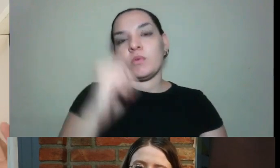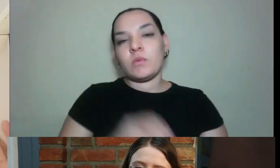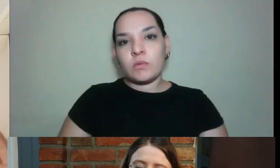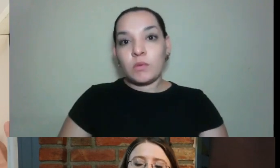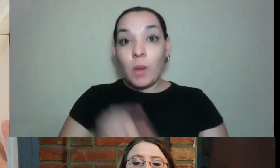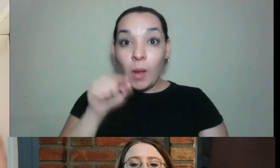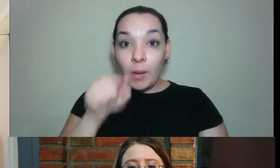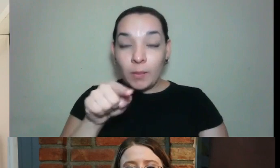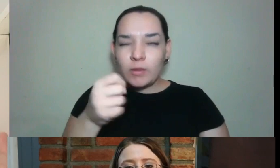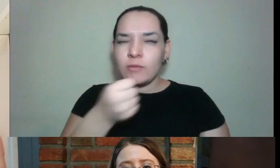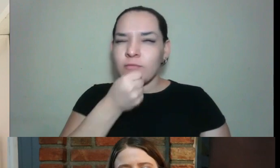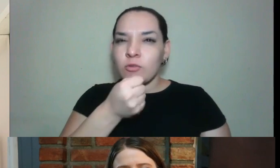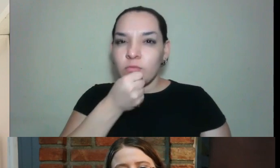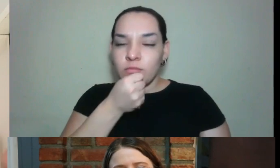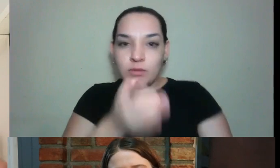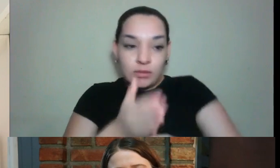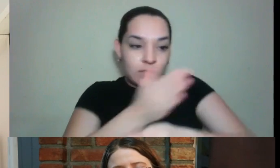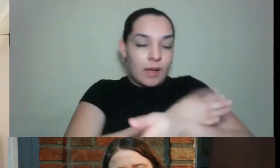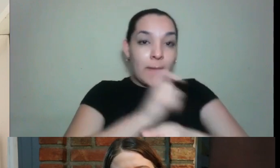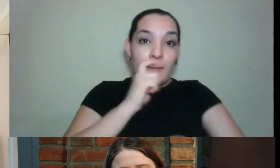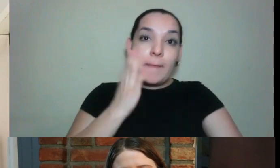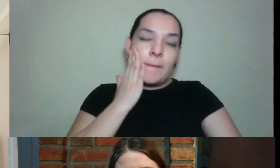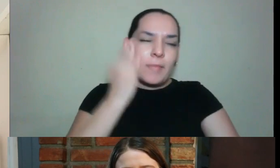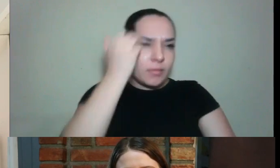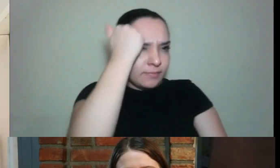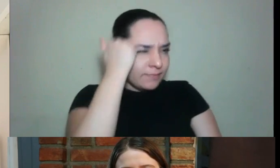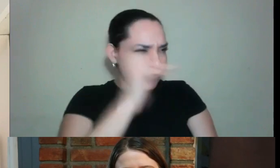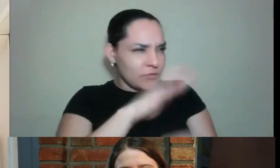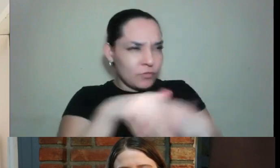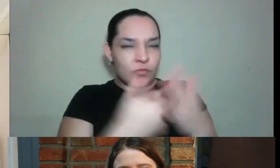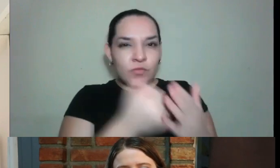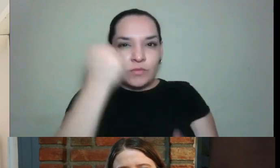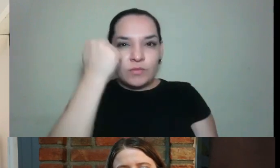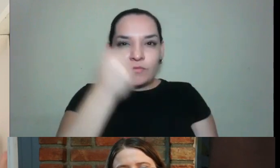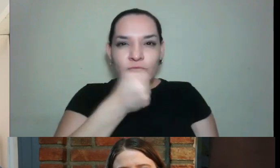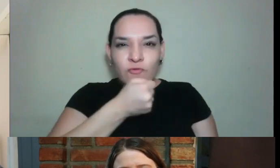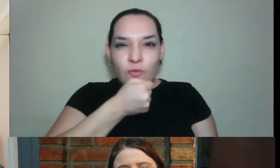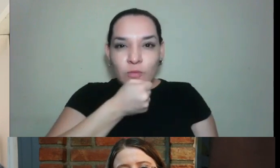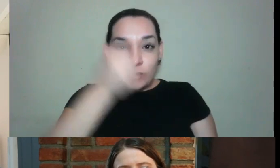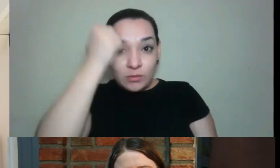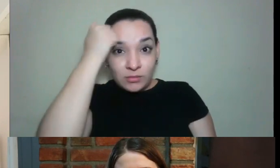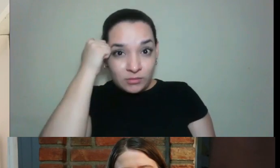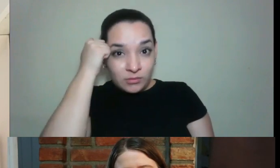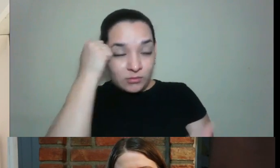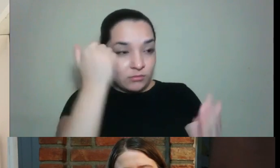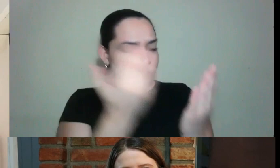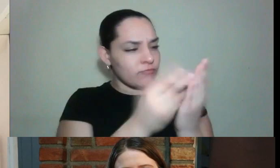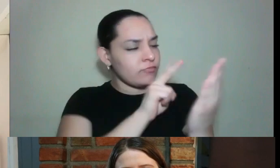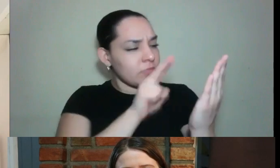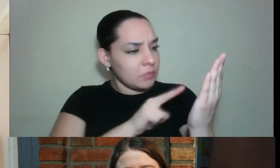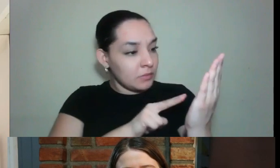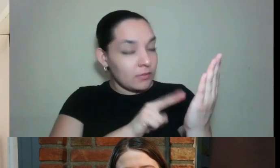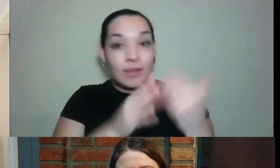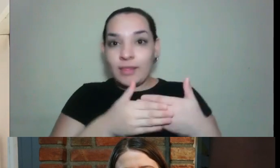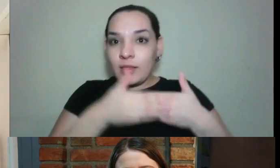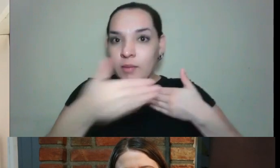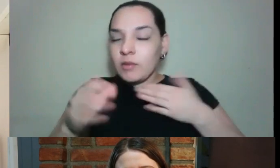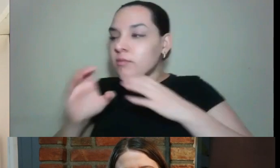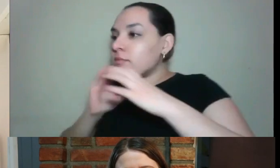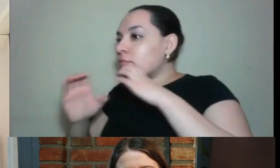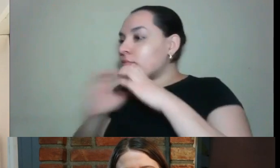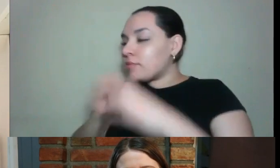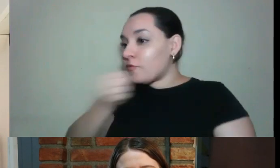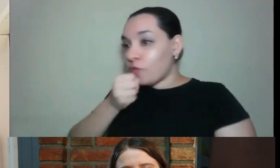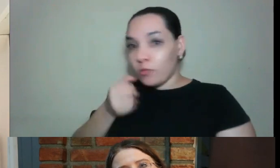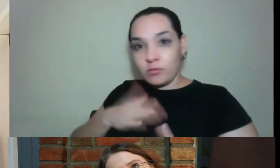Y eso es lo más importante de todo. Informarles, primero informarse ustedes como padres y después transmitirle toda esa